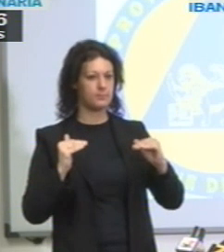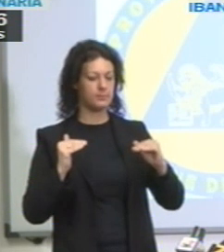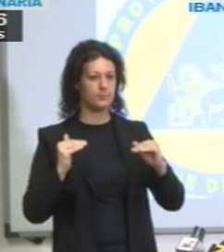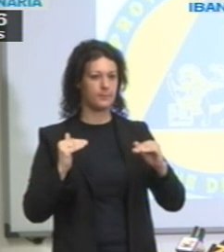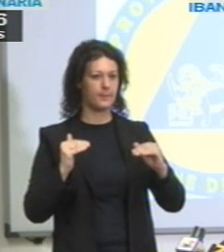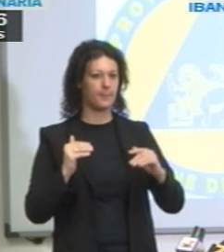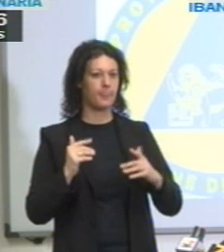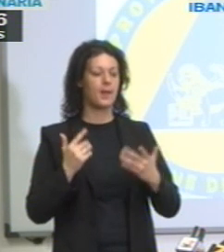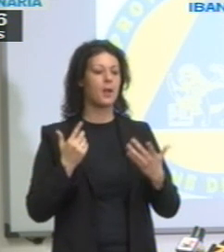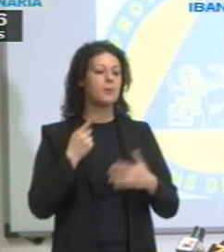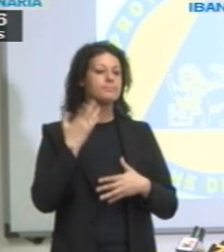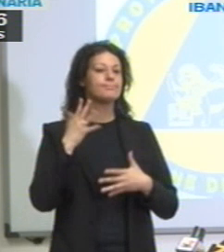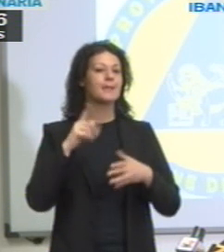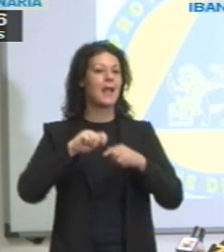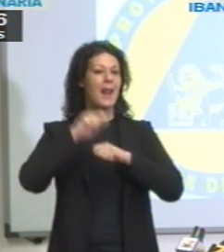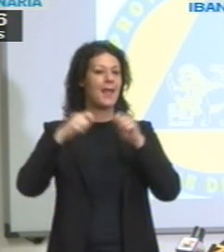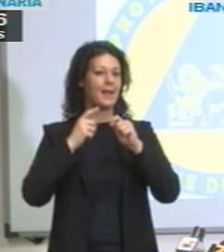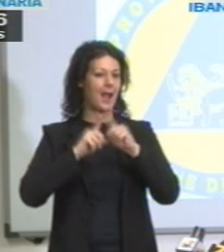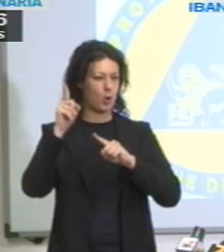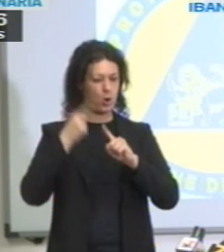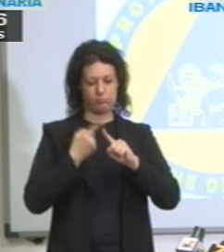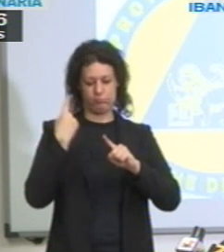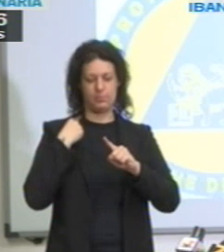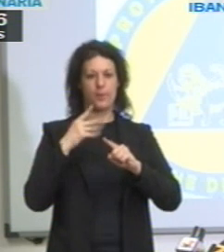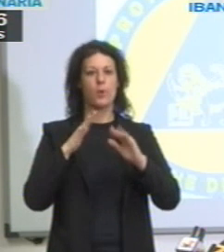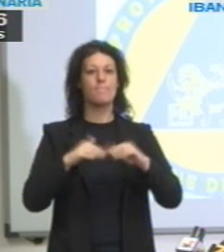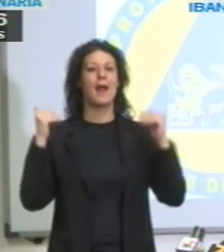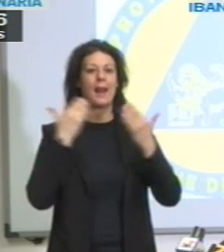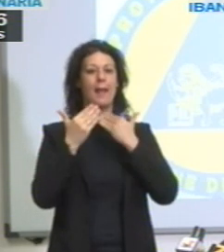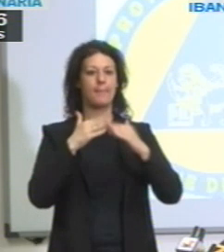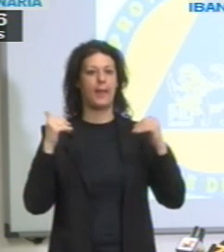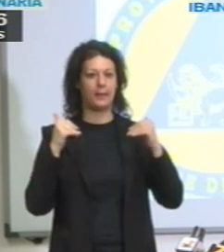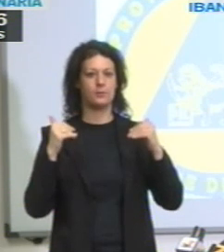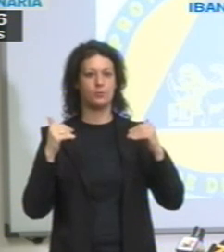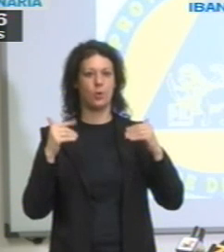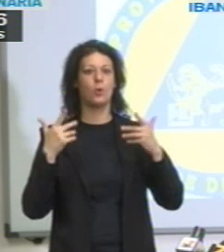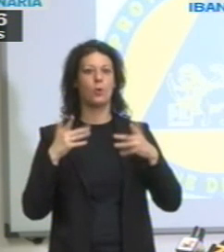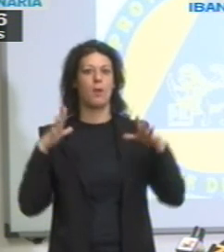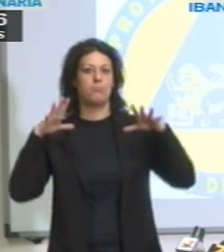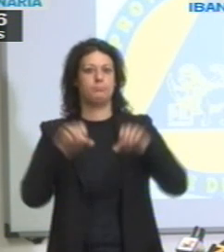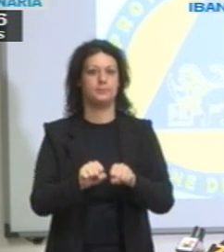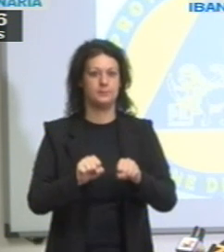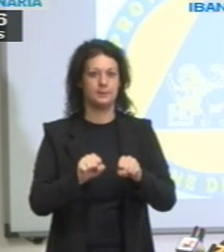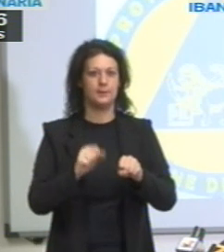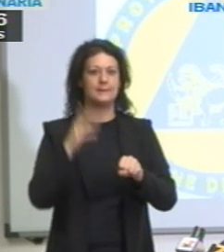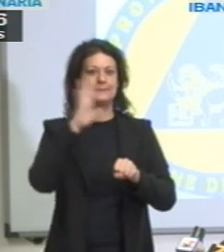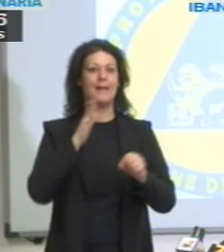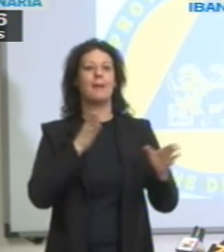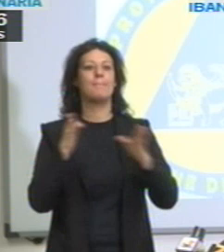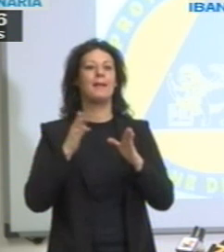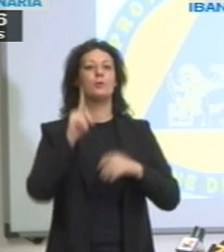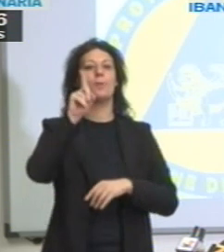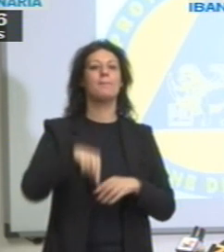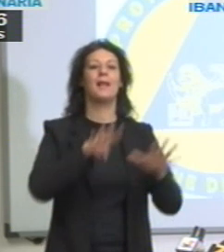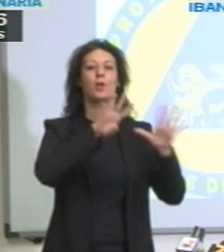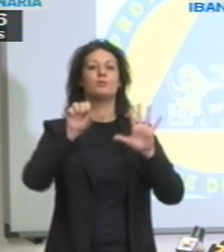insomma, la Lega ha occupato il Parlamento, una cosa un po' sessantottina, mi pare. Insomma. E infatti voi votate noi adesso.